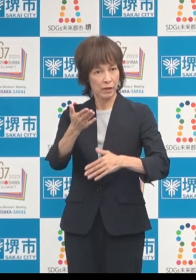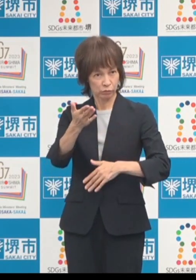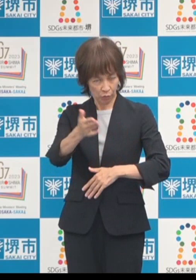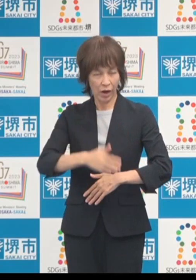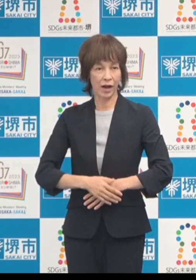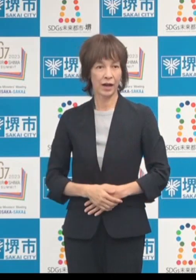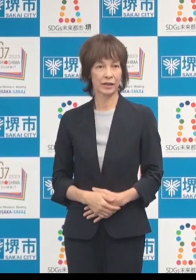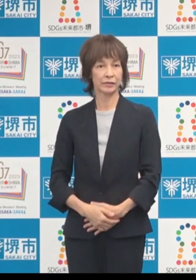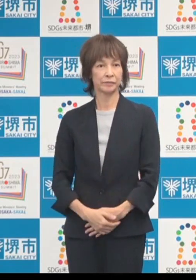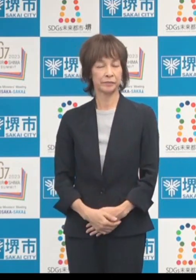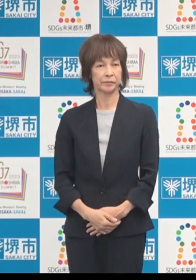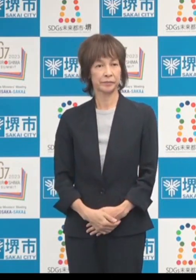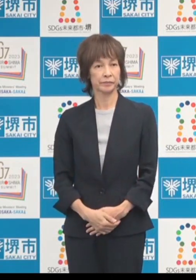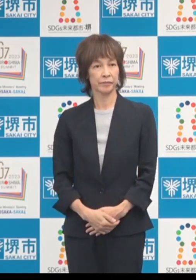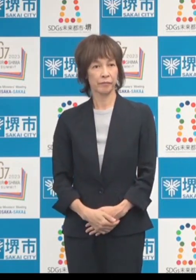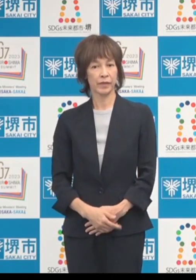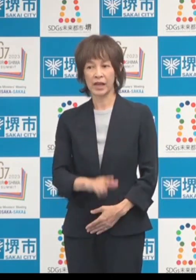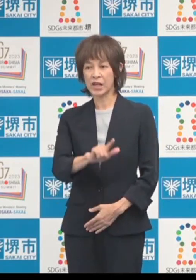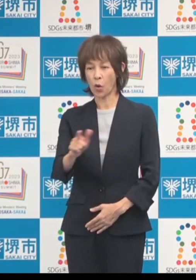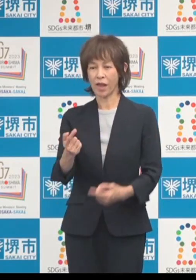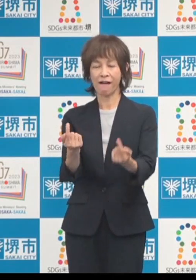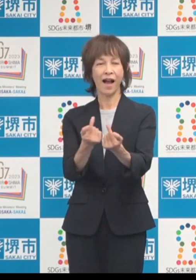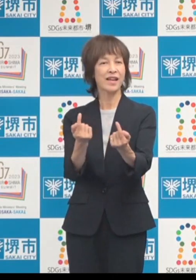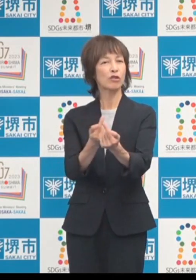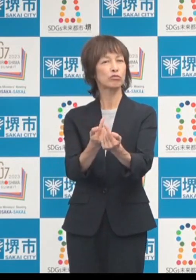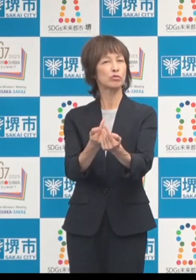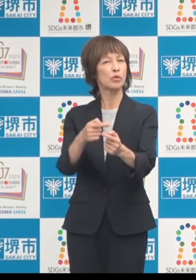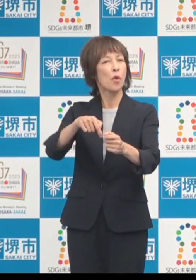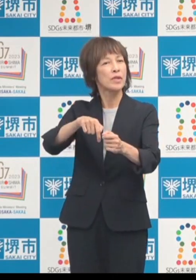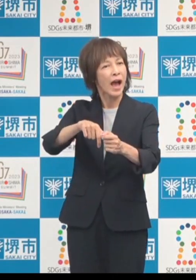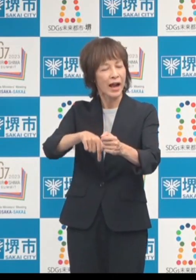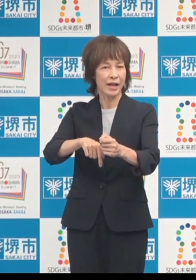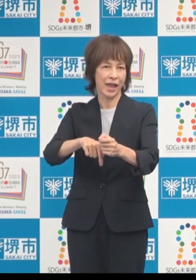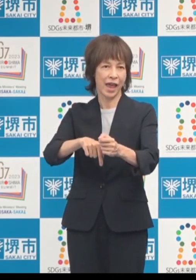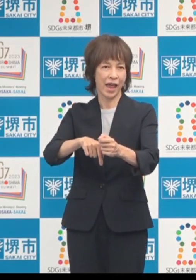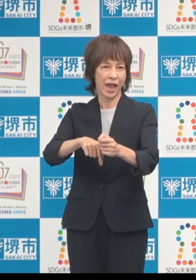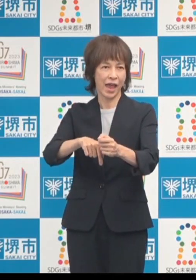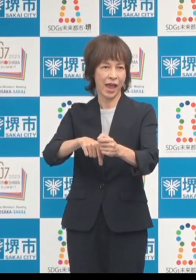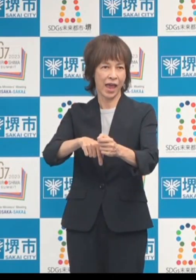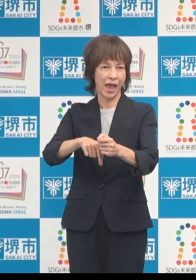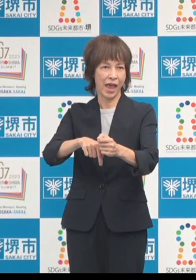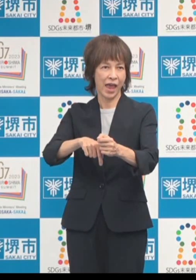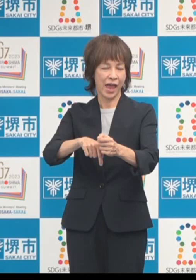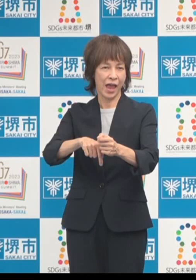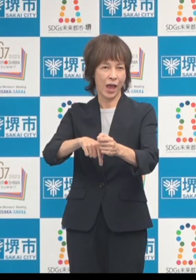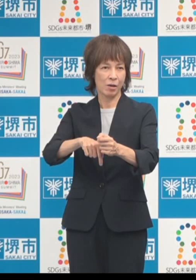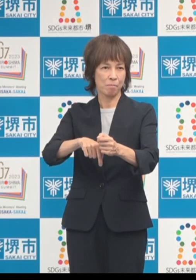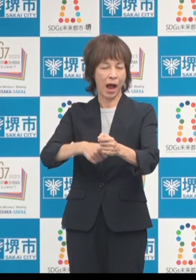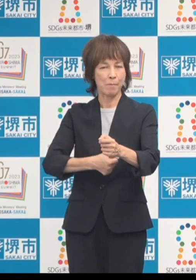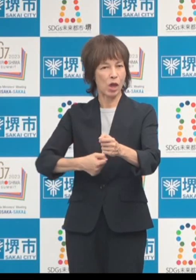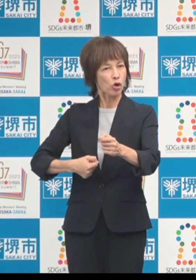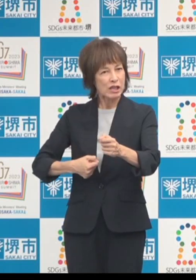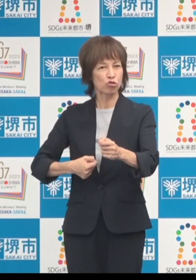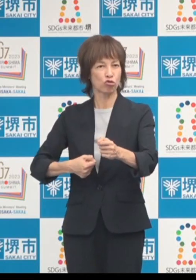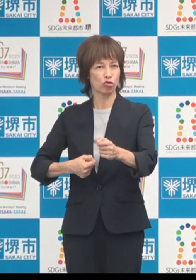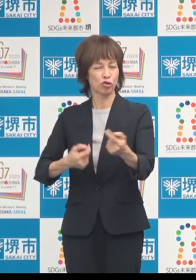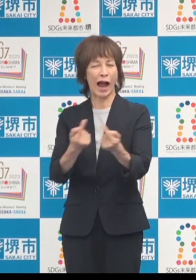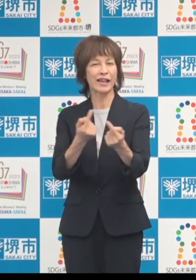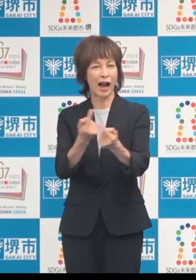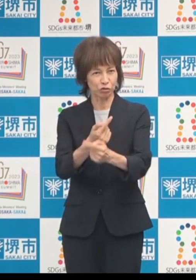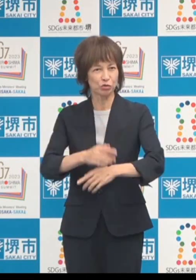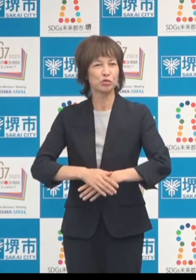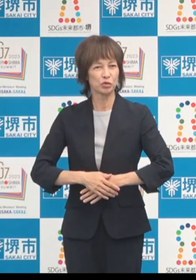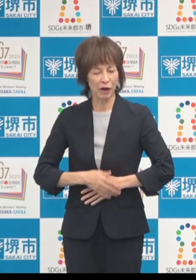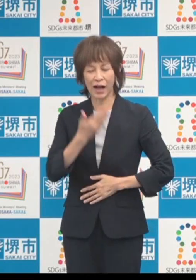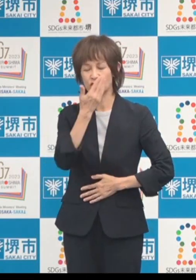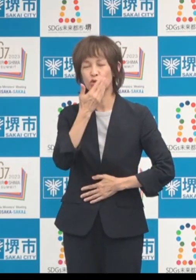ろんさまざま改革を行う上で、まずは身を切る改革だというところは私自身も重